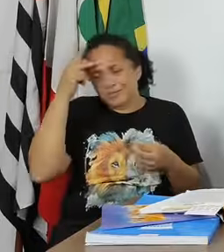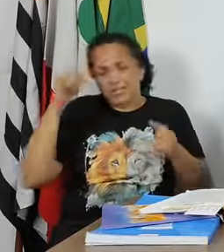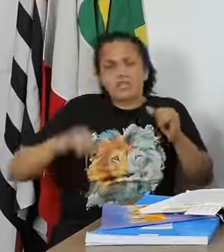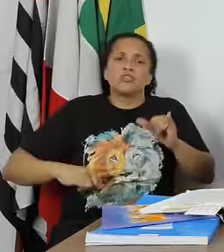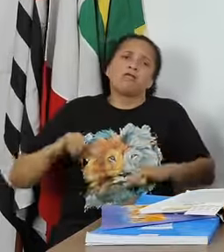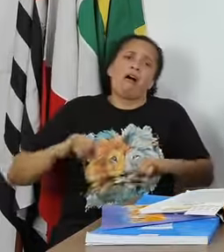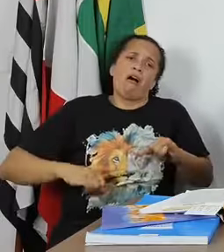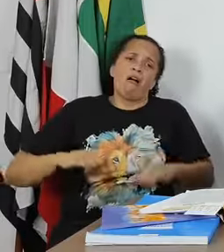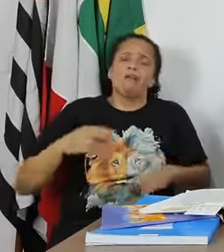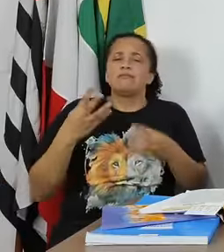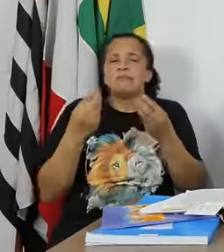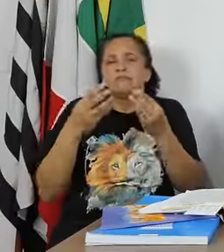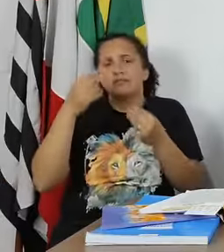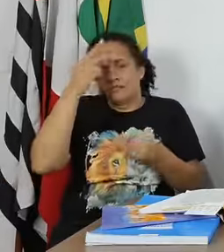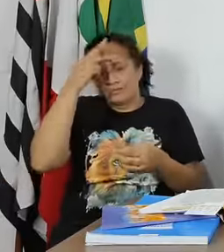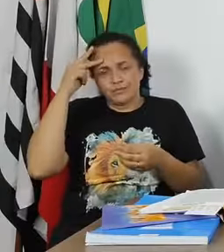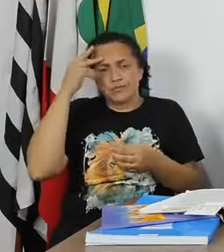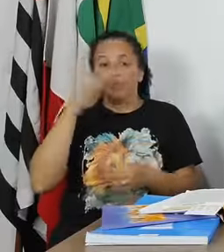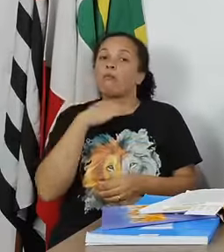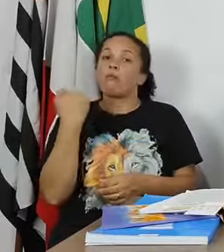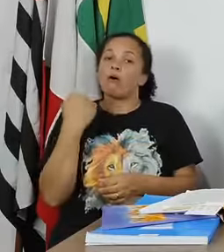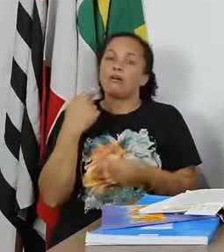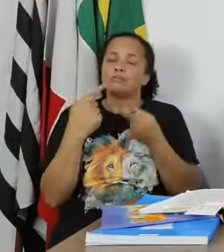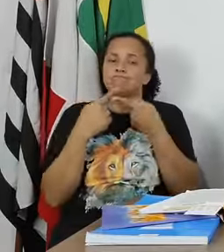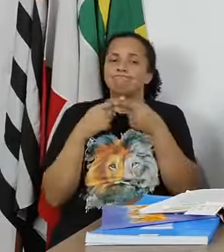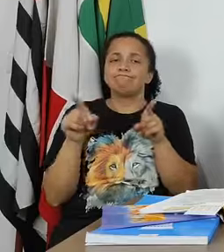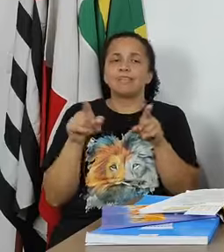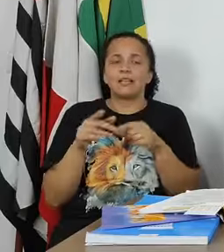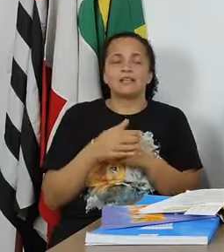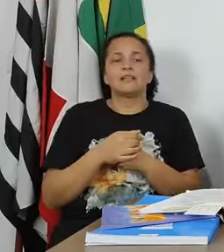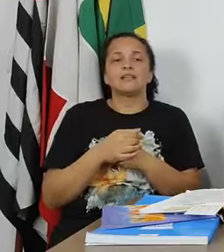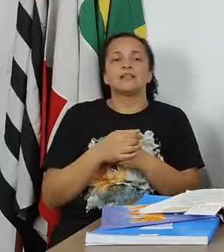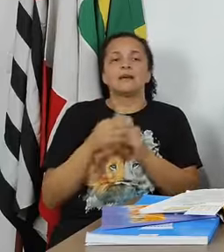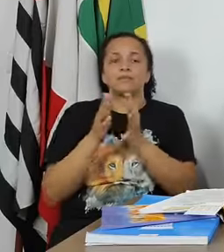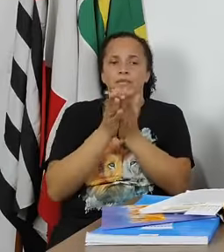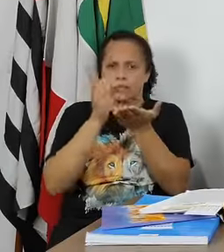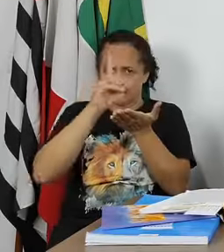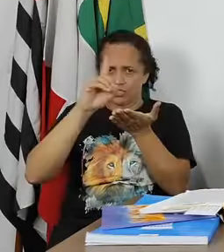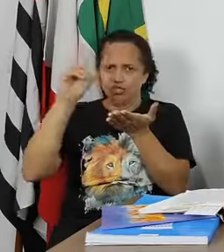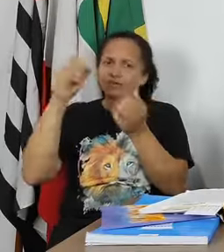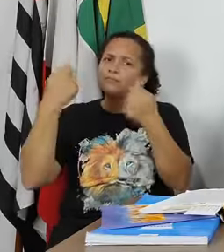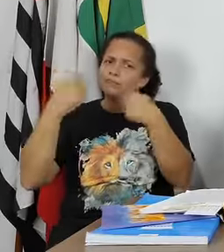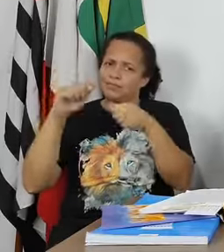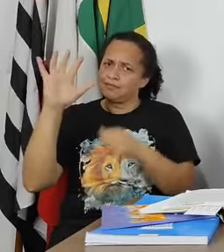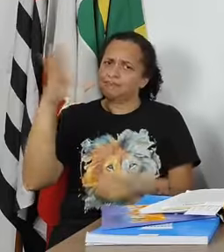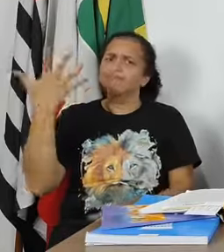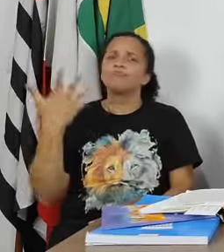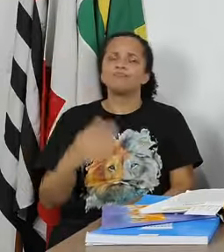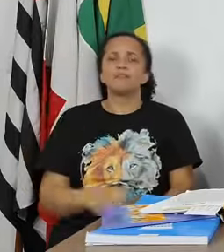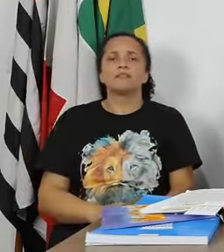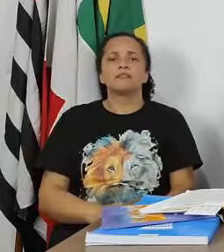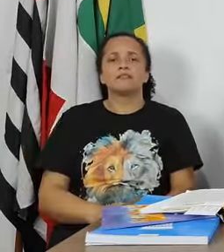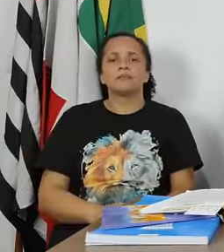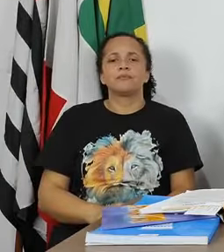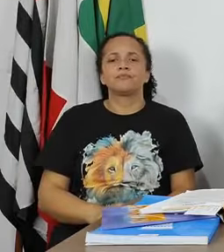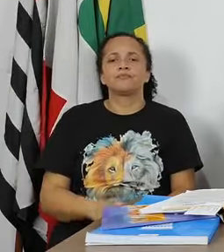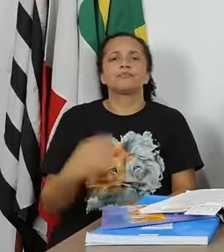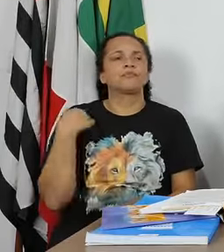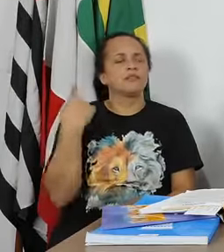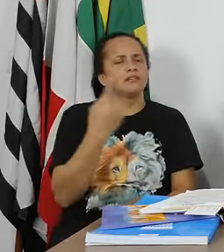se perdem, muitas pessoas partem, mas as escrituras precisam se cumprir, e isso vai acontecer. Porém, nós